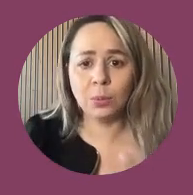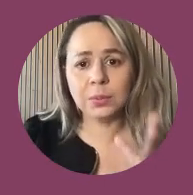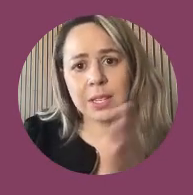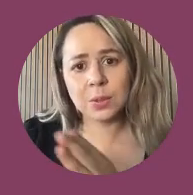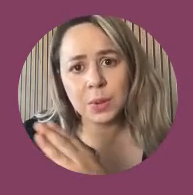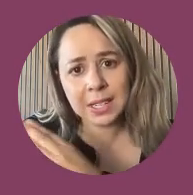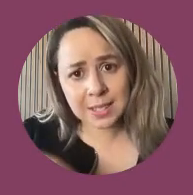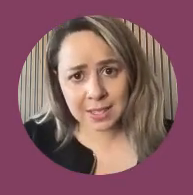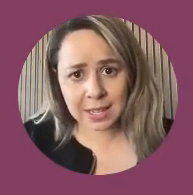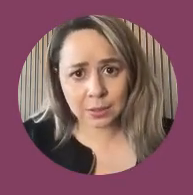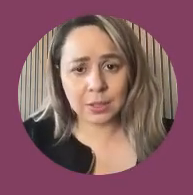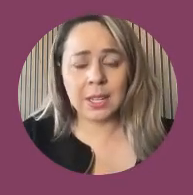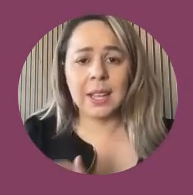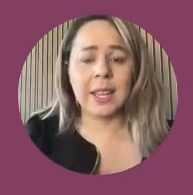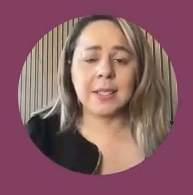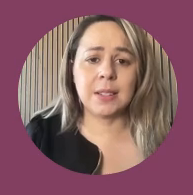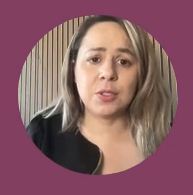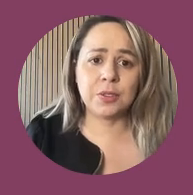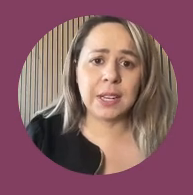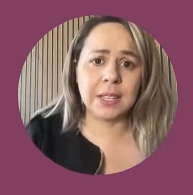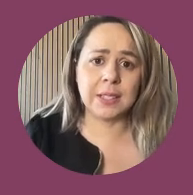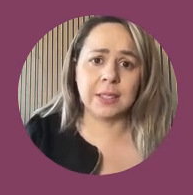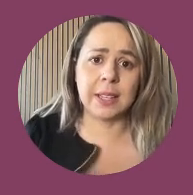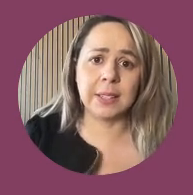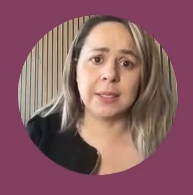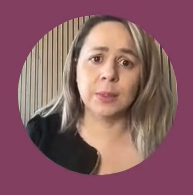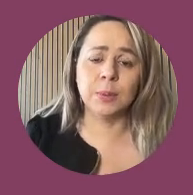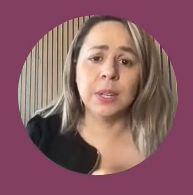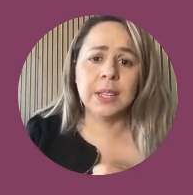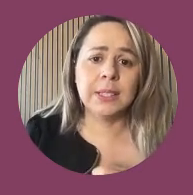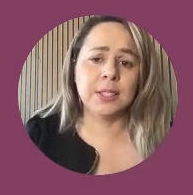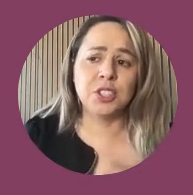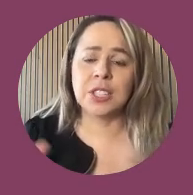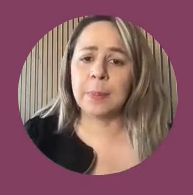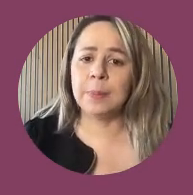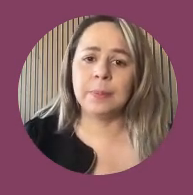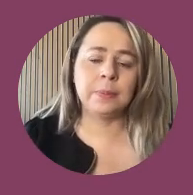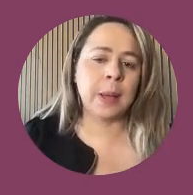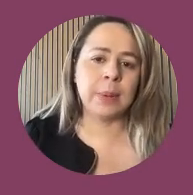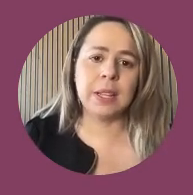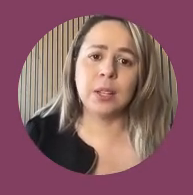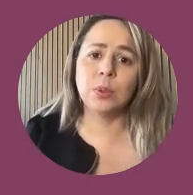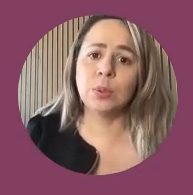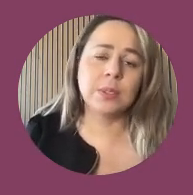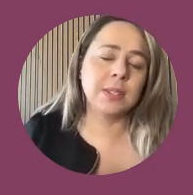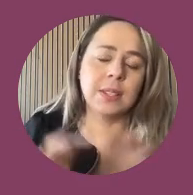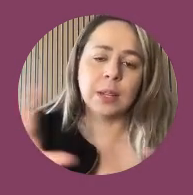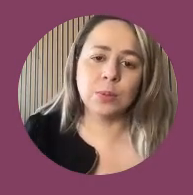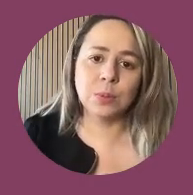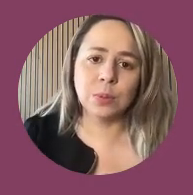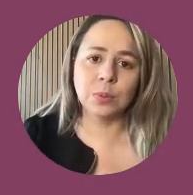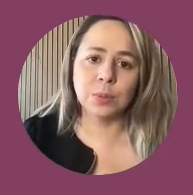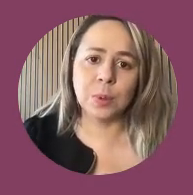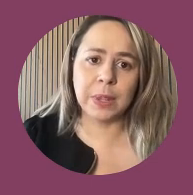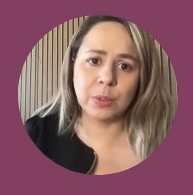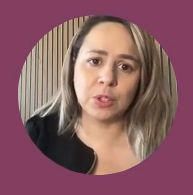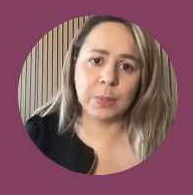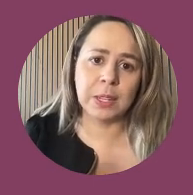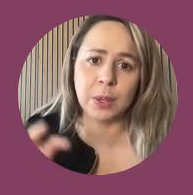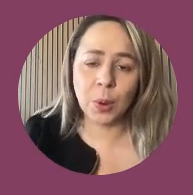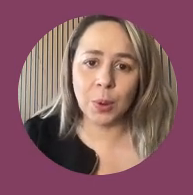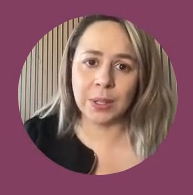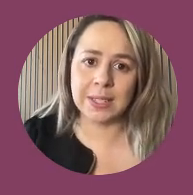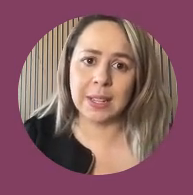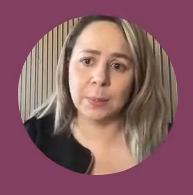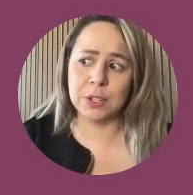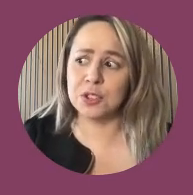ser contextualizado. Essa é a diferença, tá? Então, se a gente está aprendendo, se está num momento de